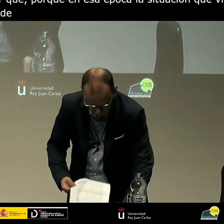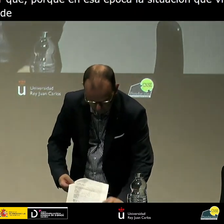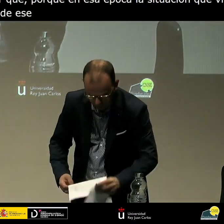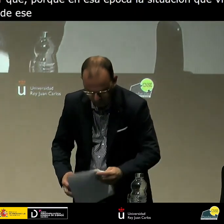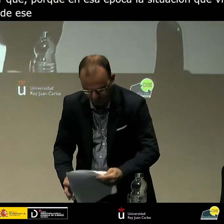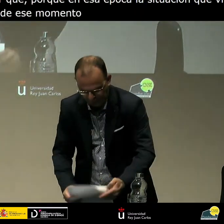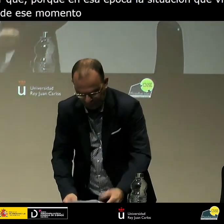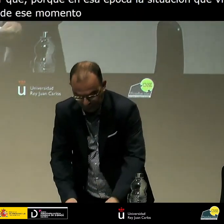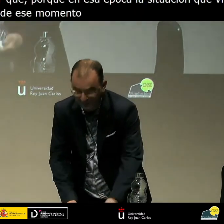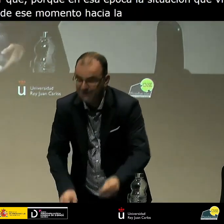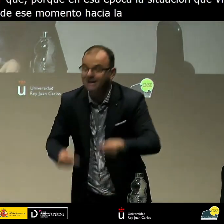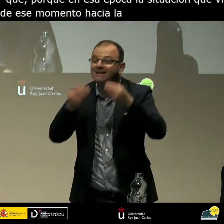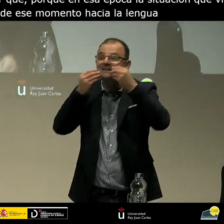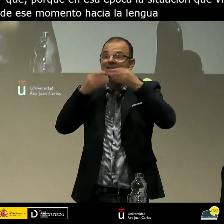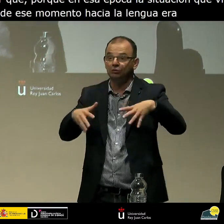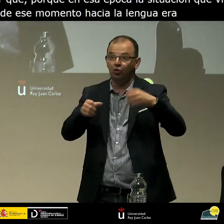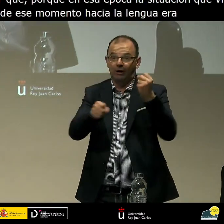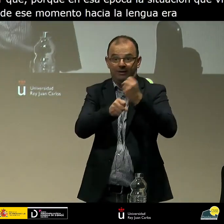vulnerable.